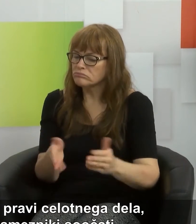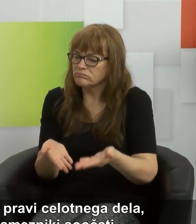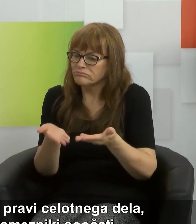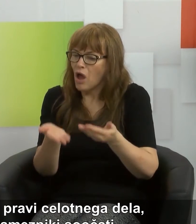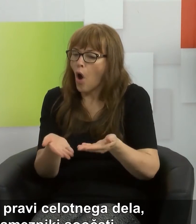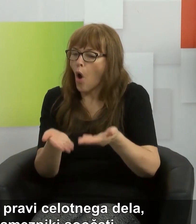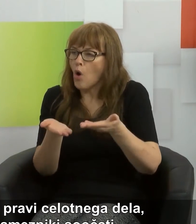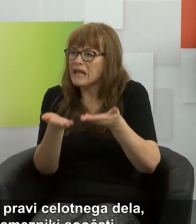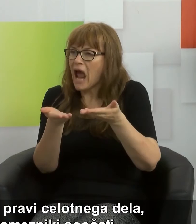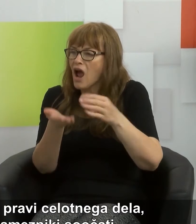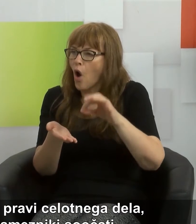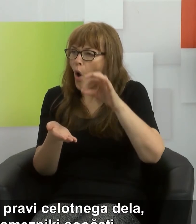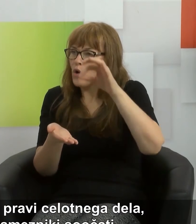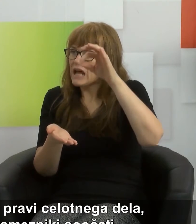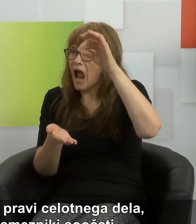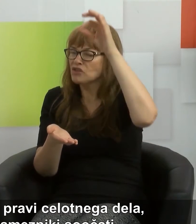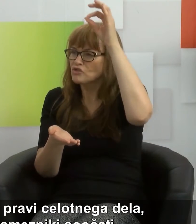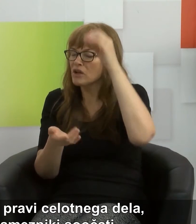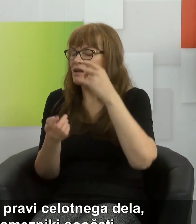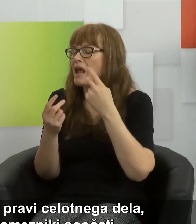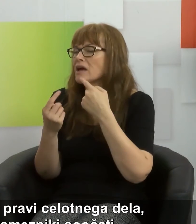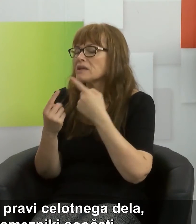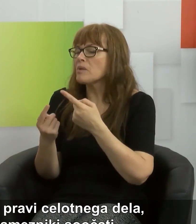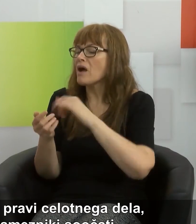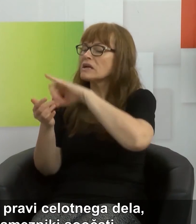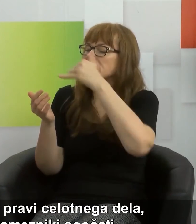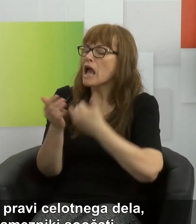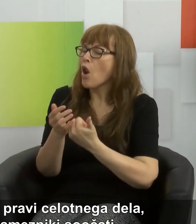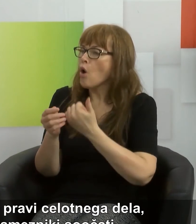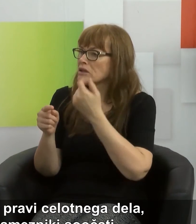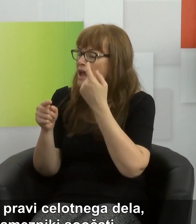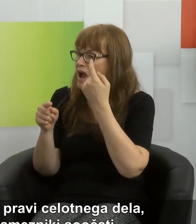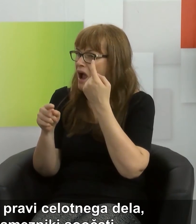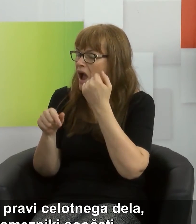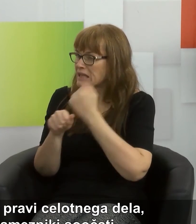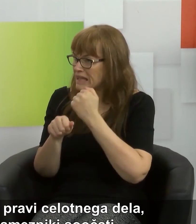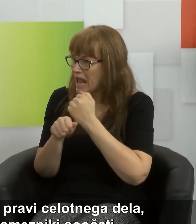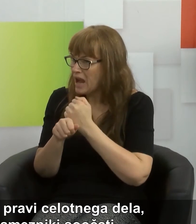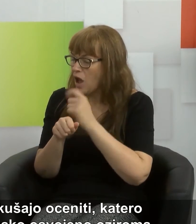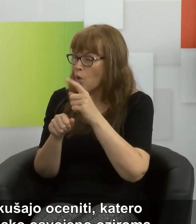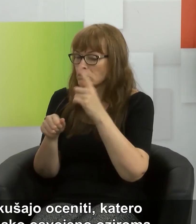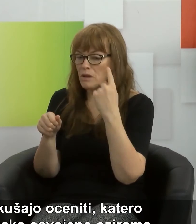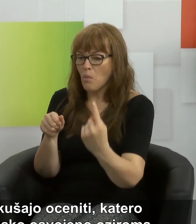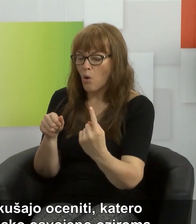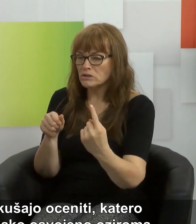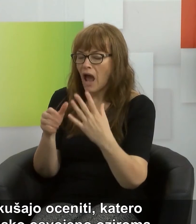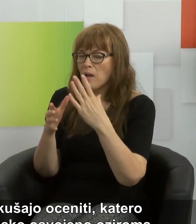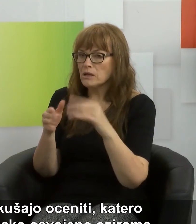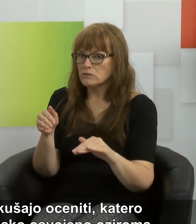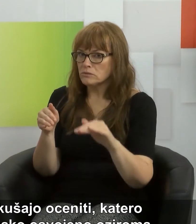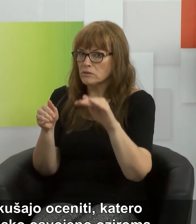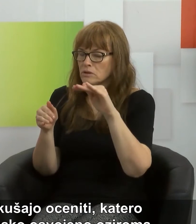odraščanja, se pravi celotnega dela, kar se začnejo posamezniki soočati v svojem